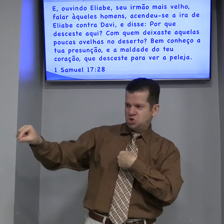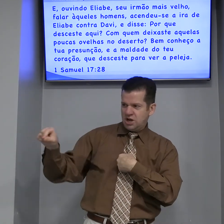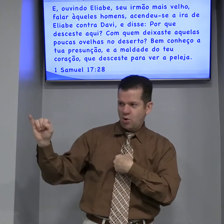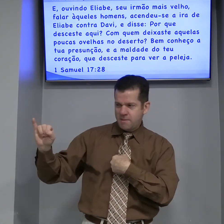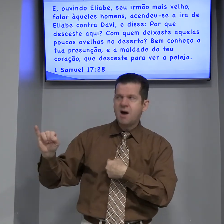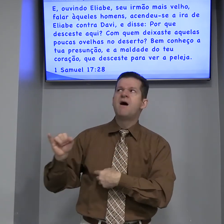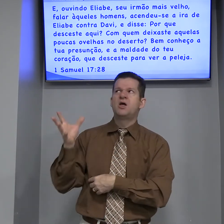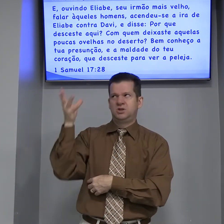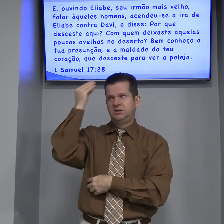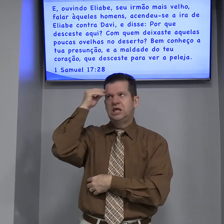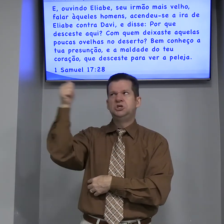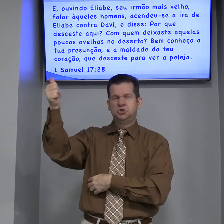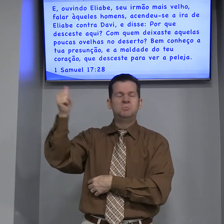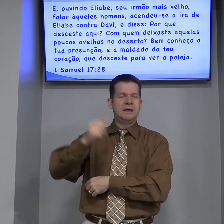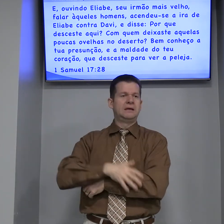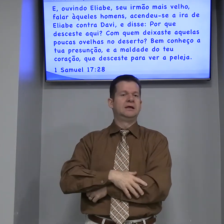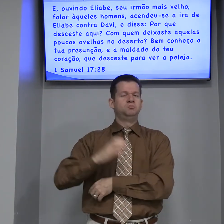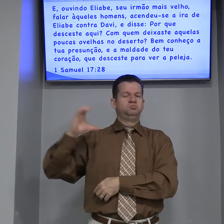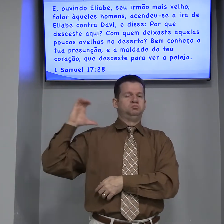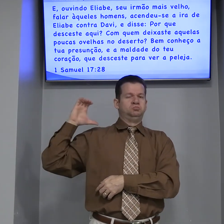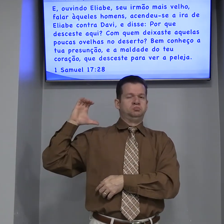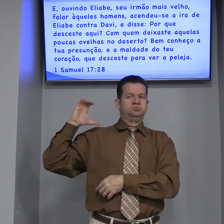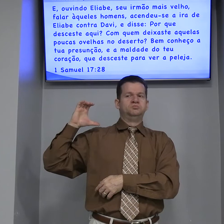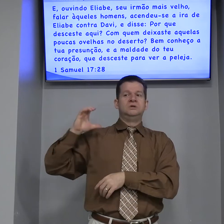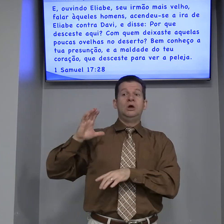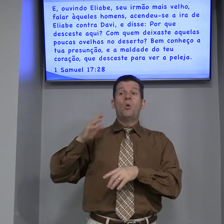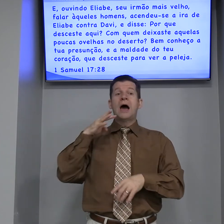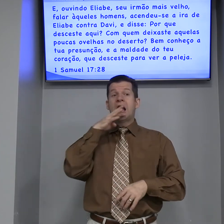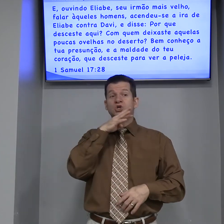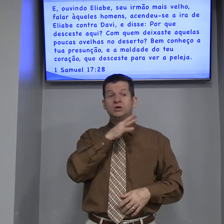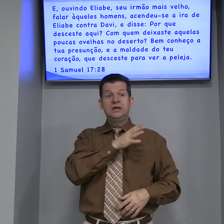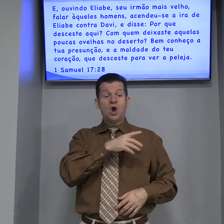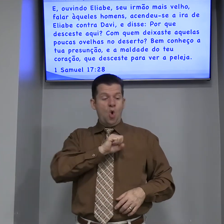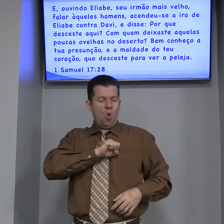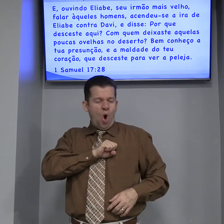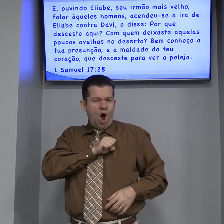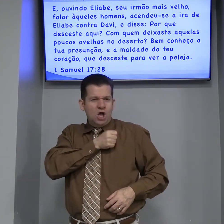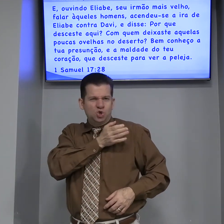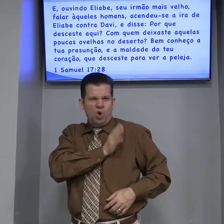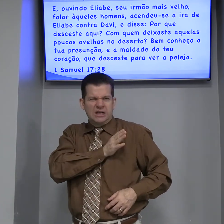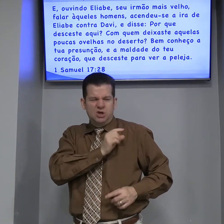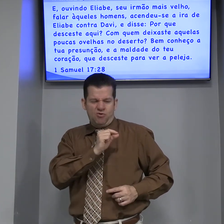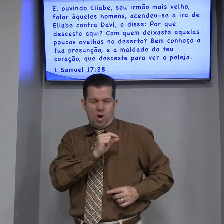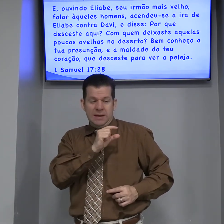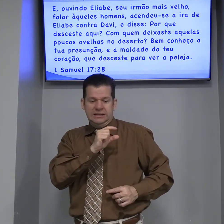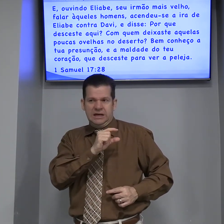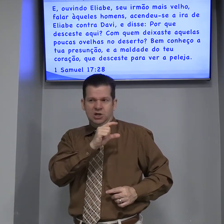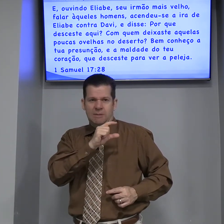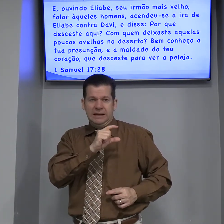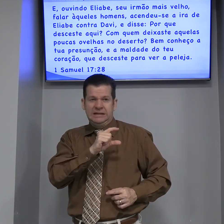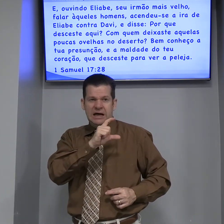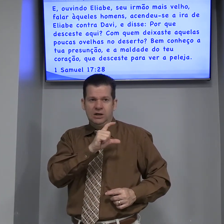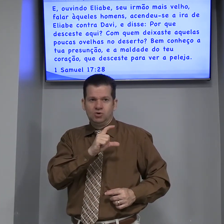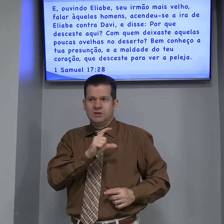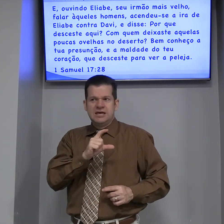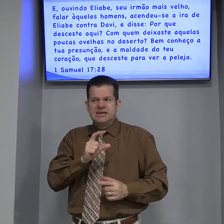escolher o irmão, ó, entendi, tudo bem. E eu acho que o ódio no coração foi aumentando, e ele,